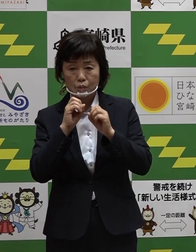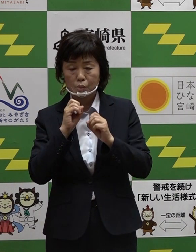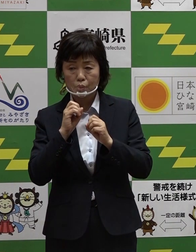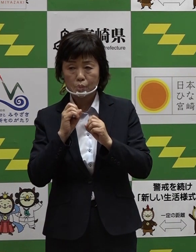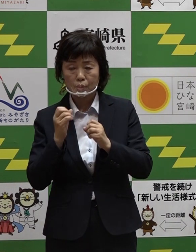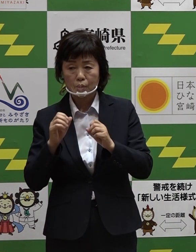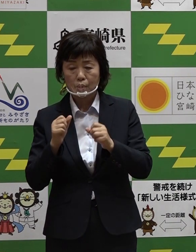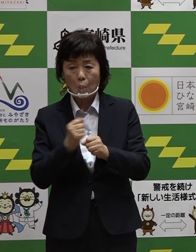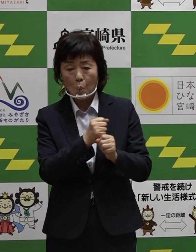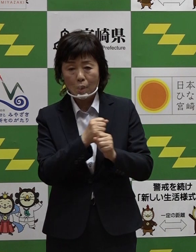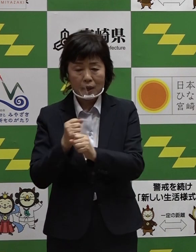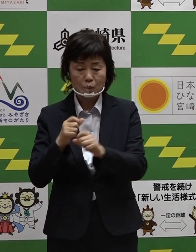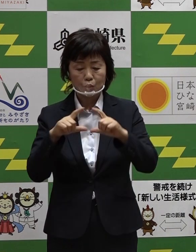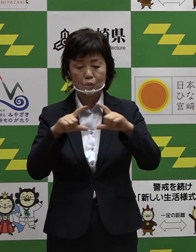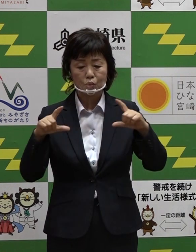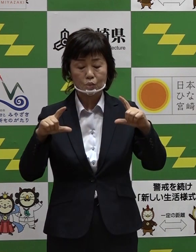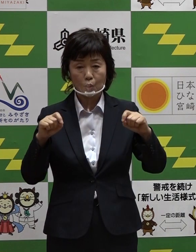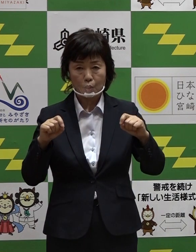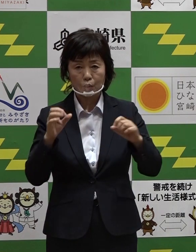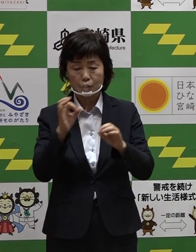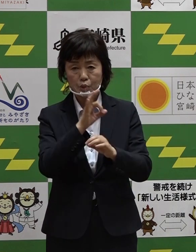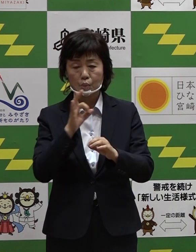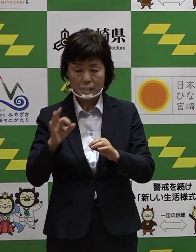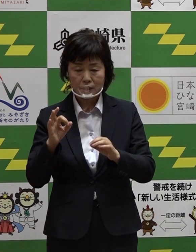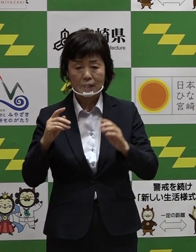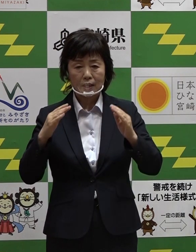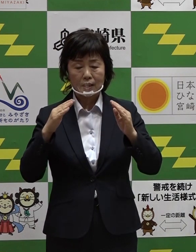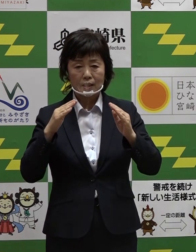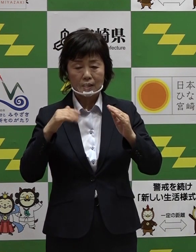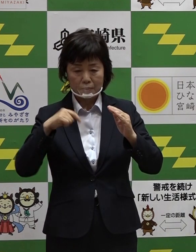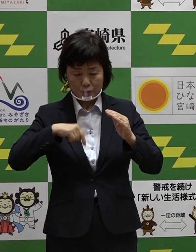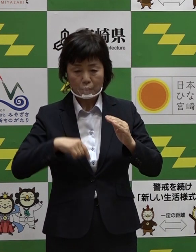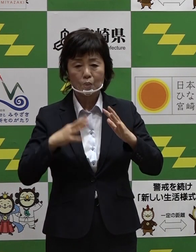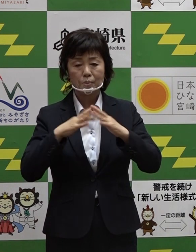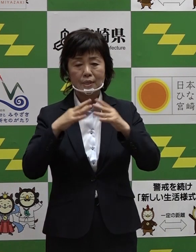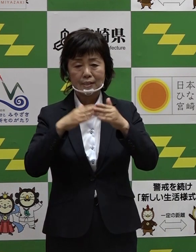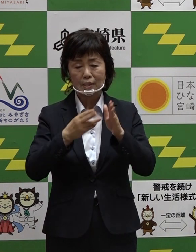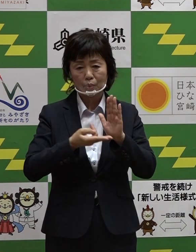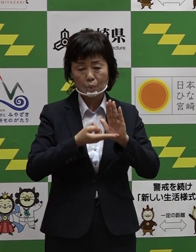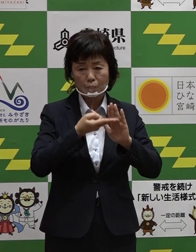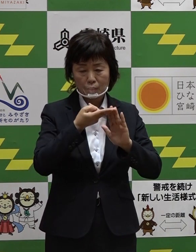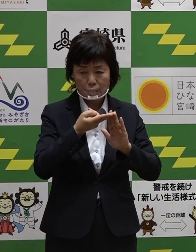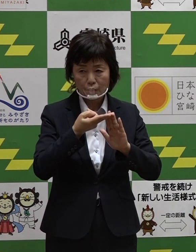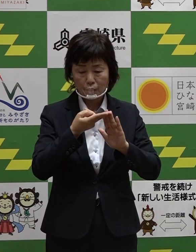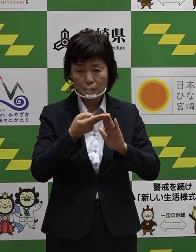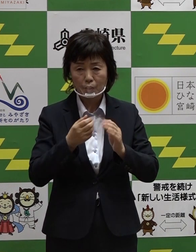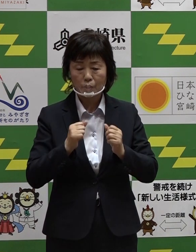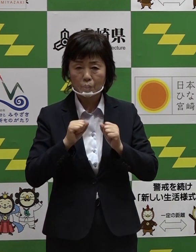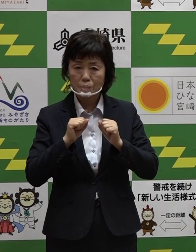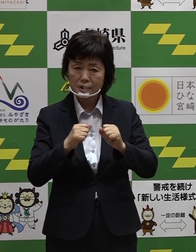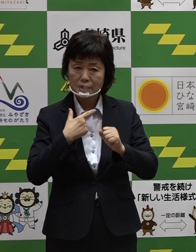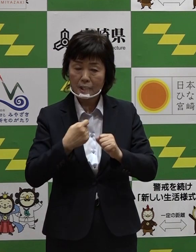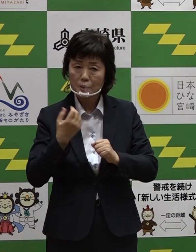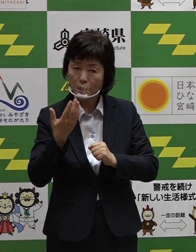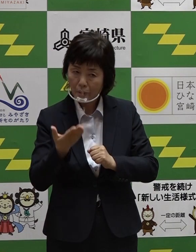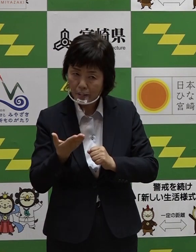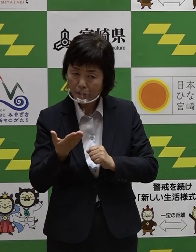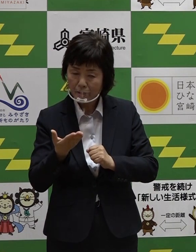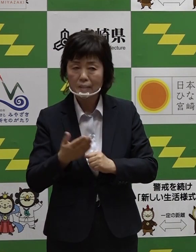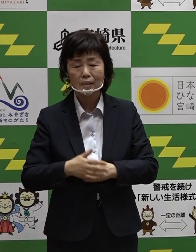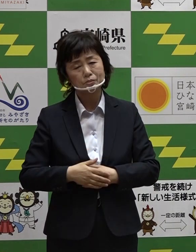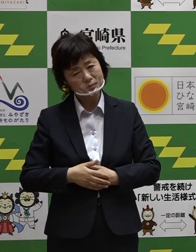応援消費の意味合いでも県内宿泊を活性化させたいということなのか。 段階的にというの